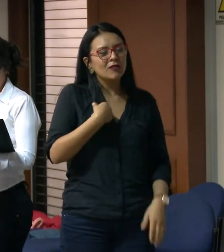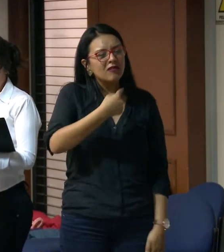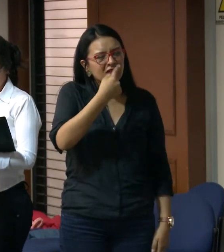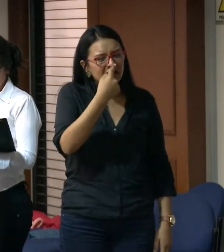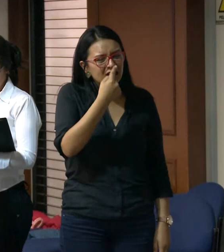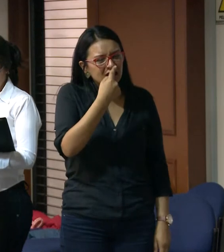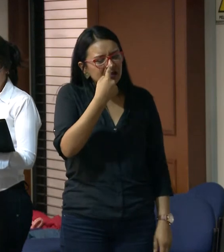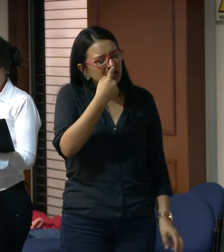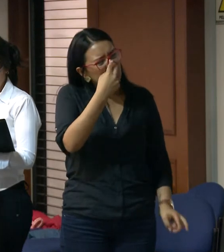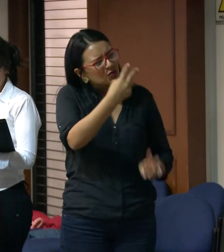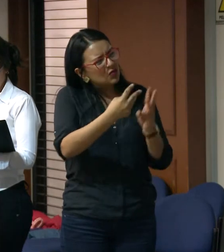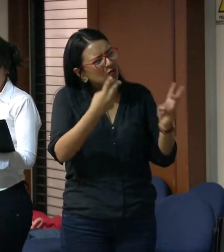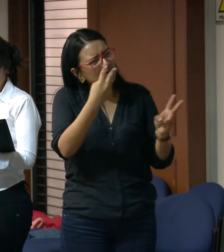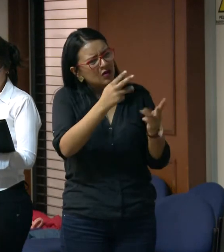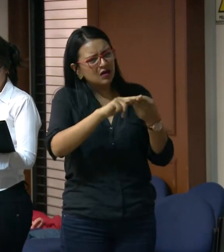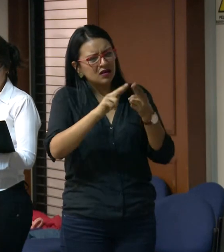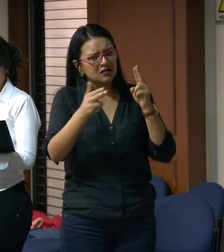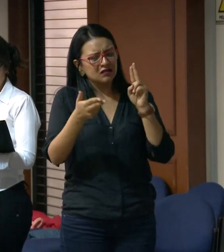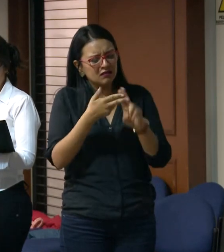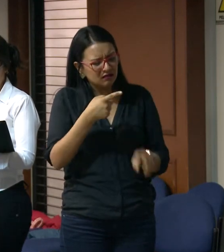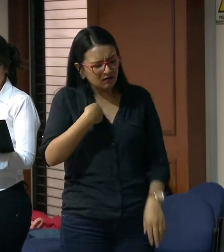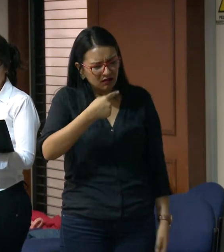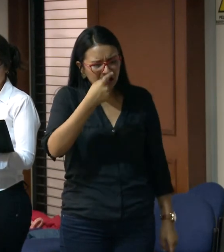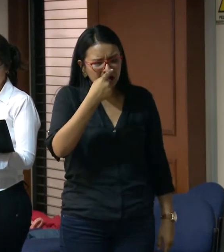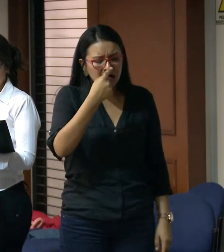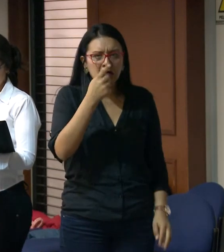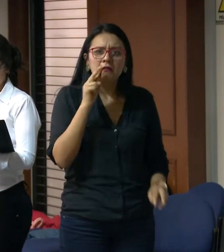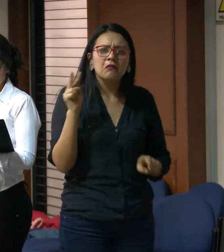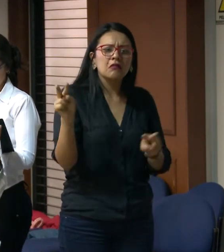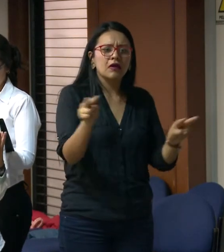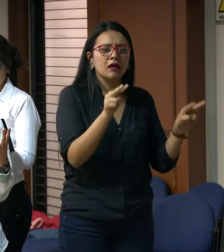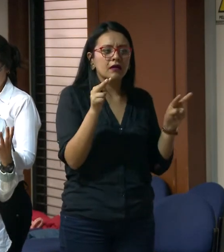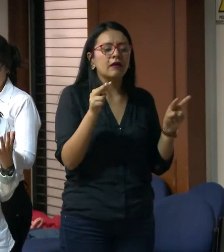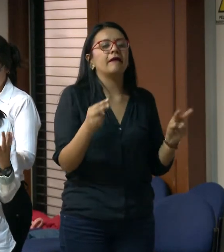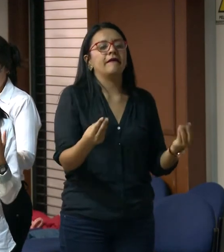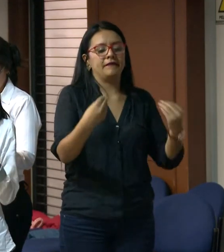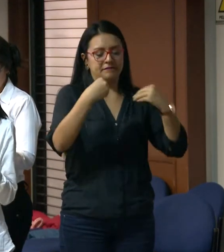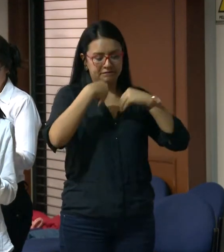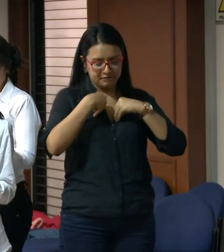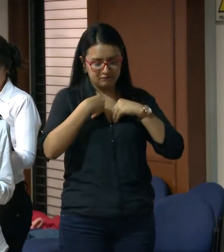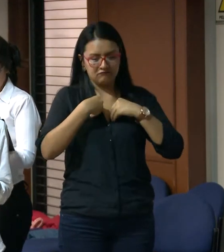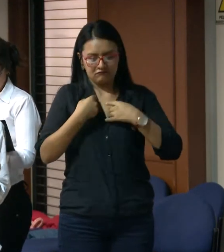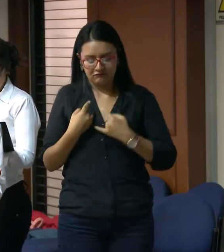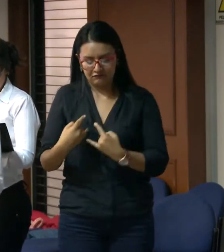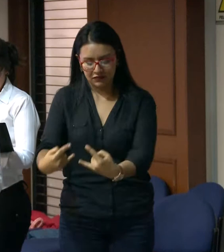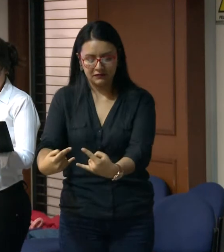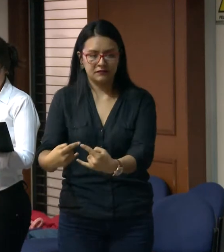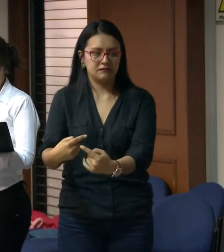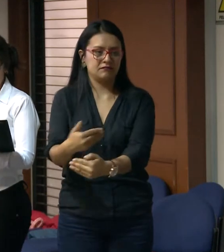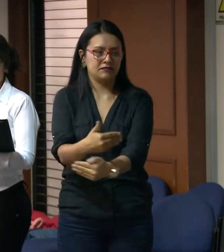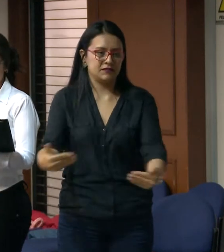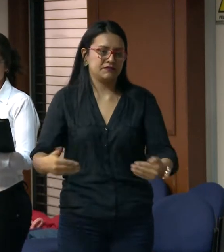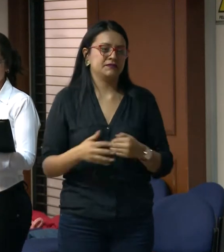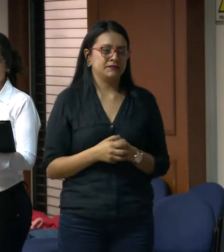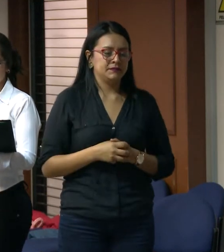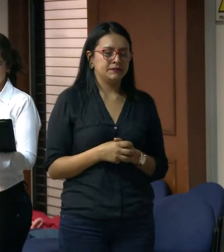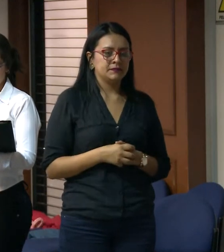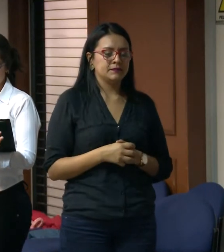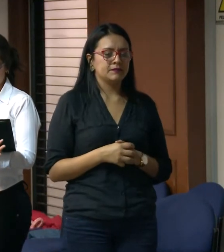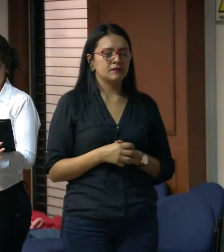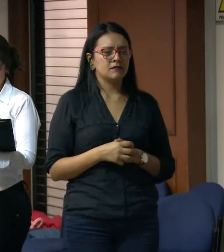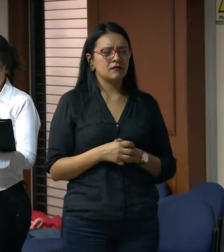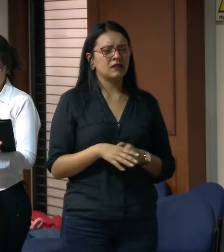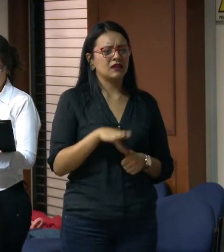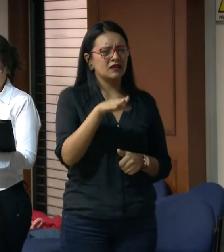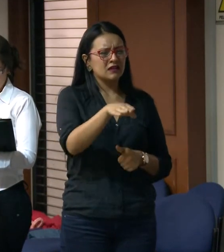explorar ese mundo, el mundo desde la manera en que ellos lo ven y posteriormente transmitir esa visión a los otros. En